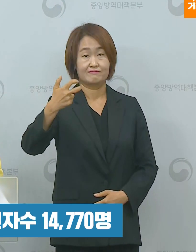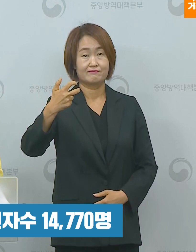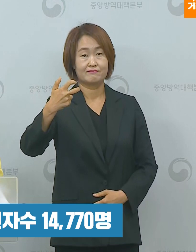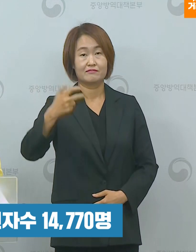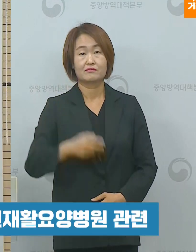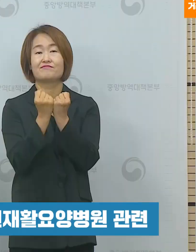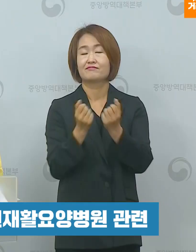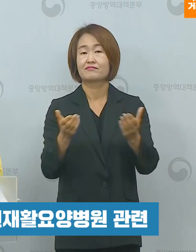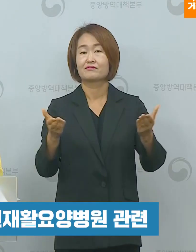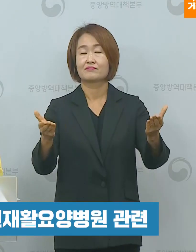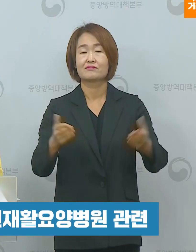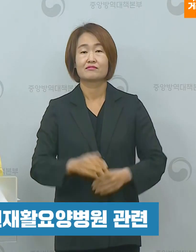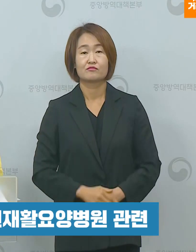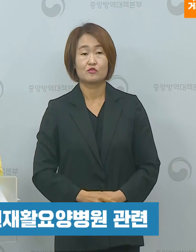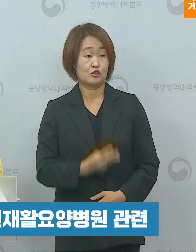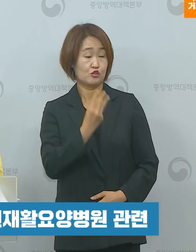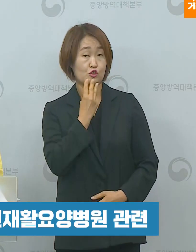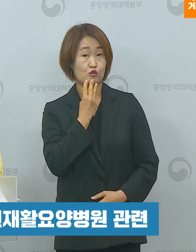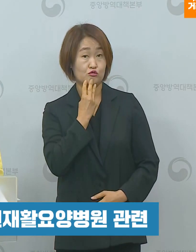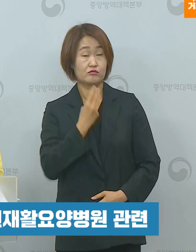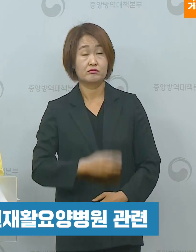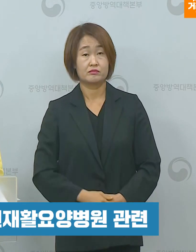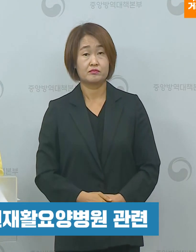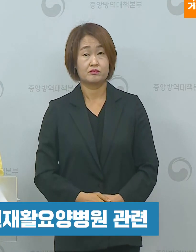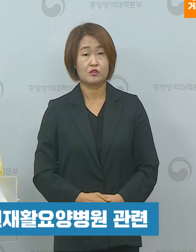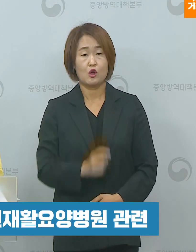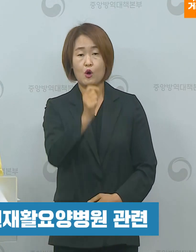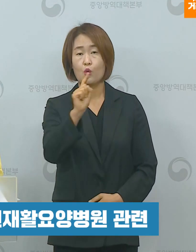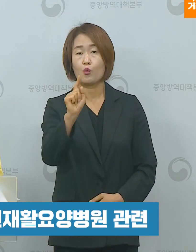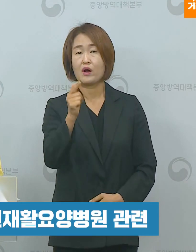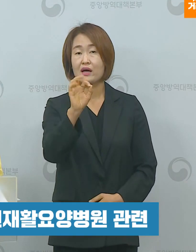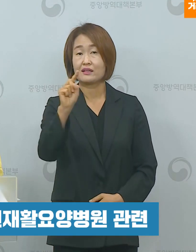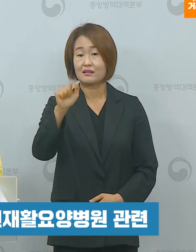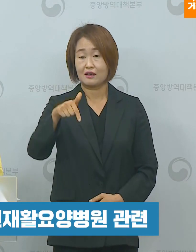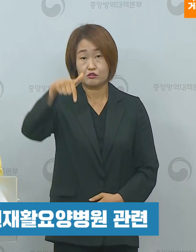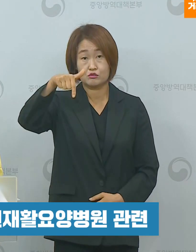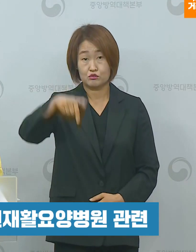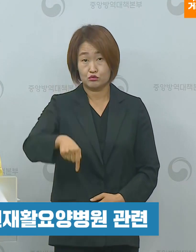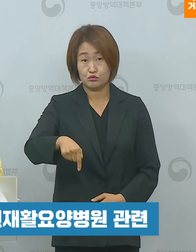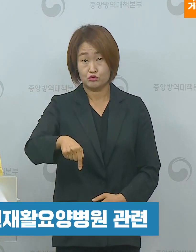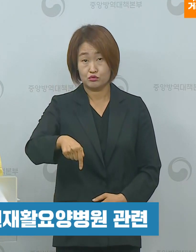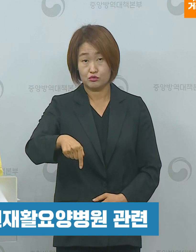14,770명입니다. 먼저 서울입니다. 관악구에 소재한